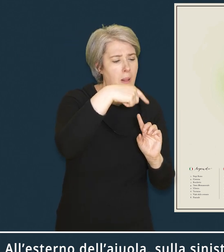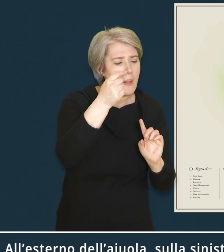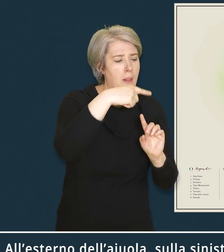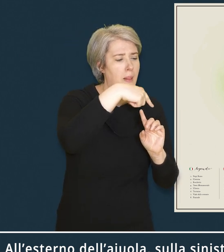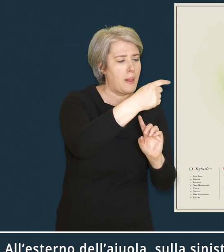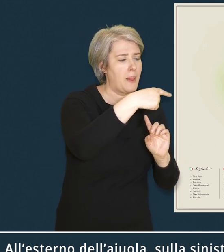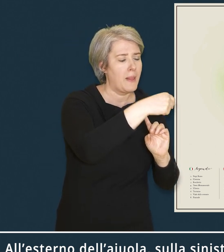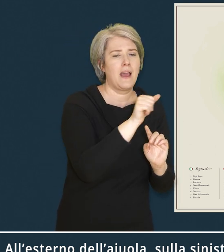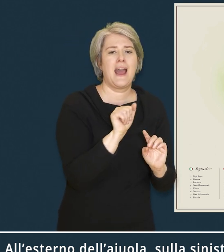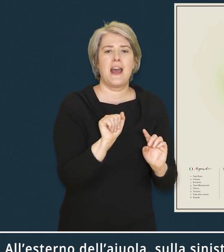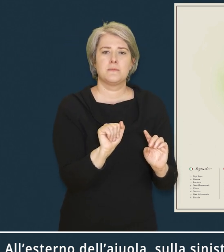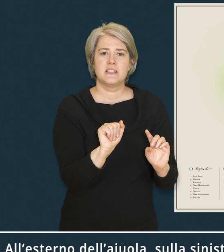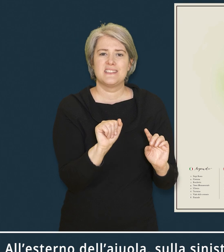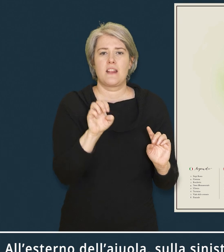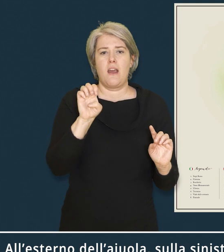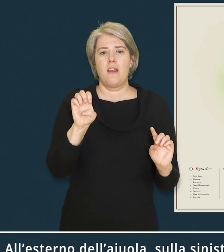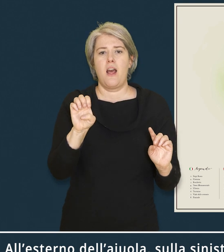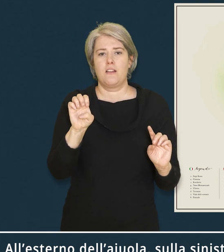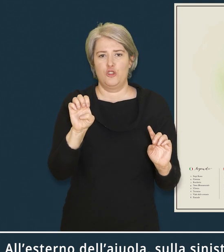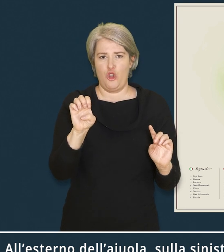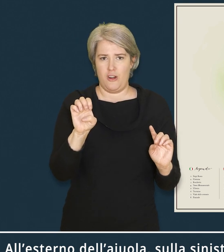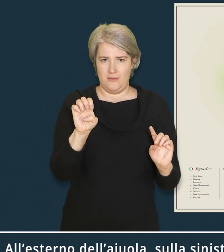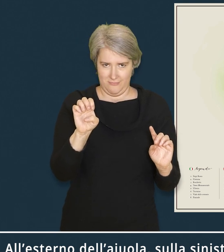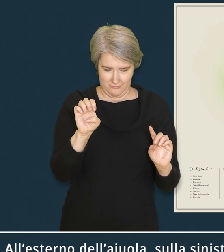Aspidistra elatior.